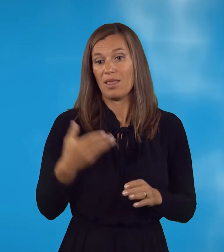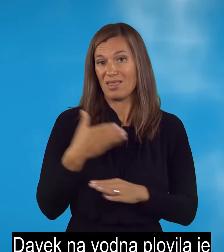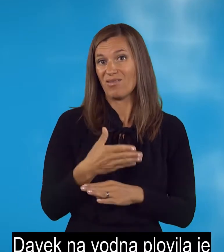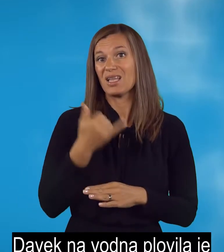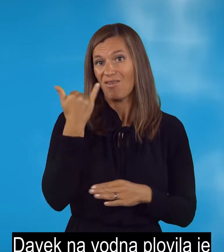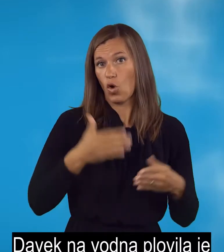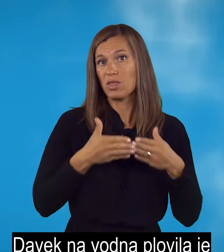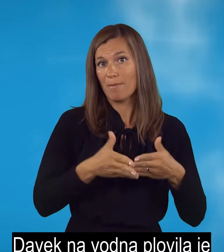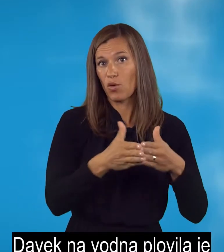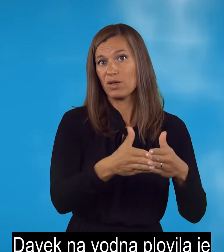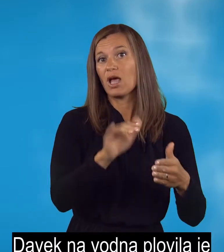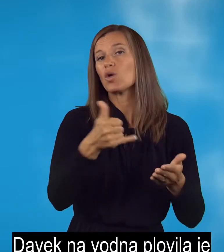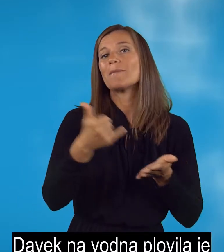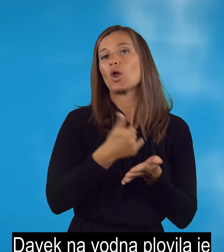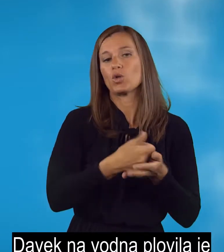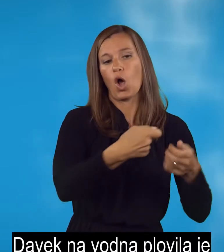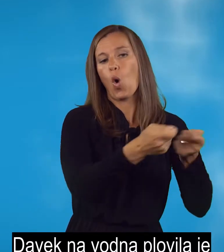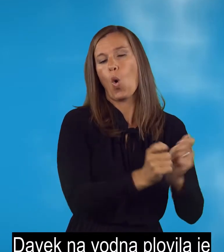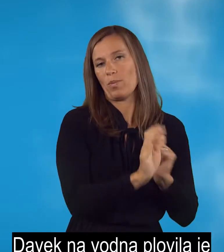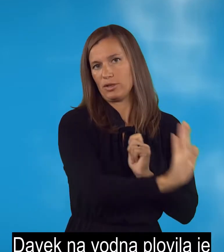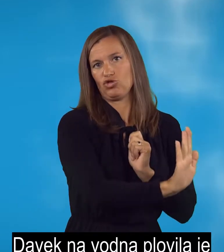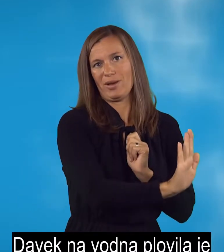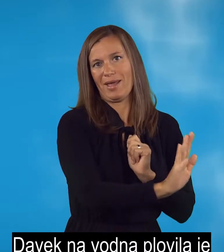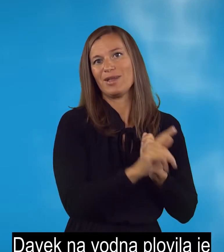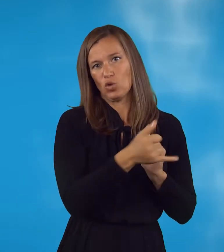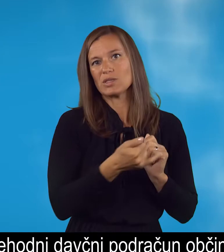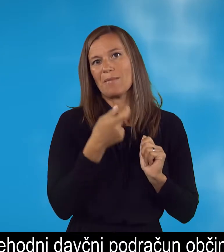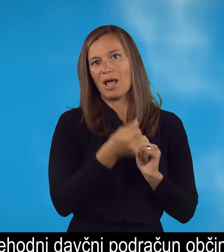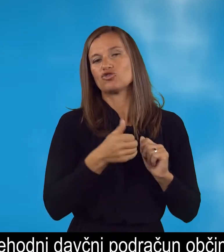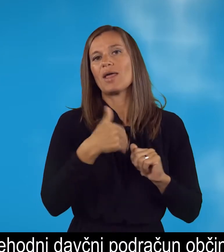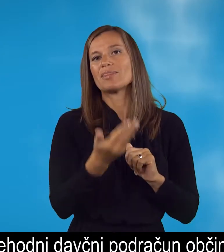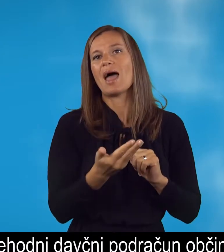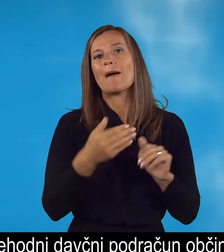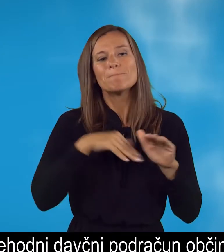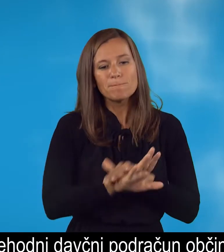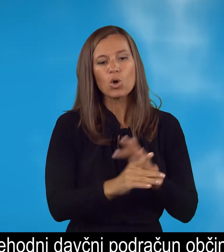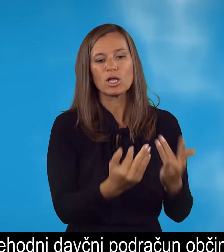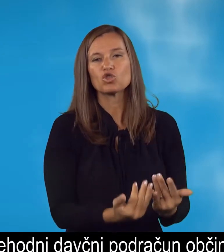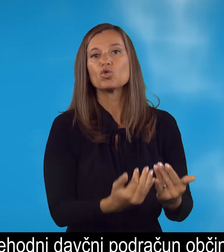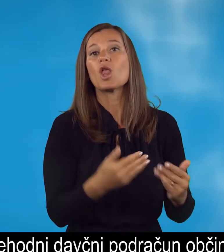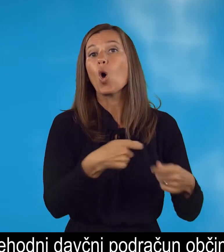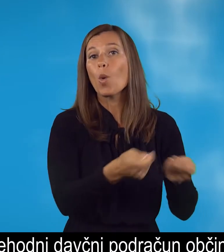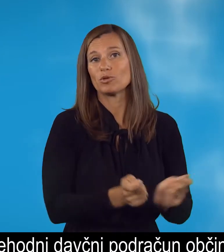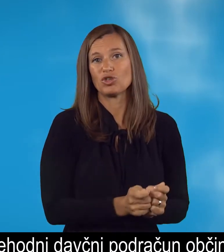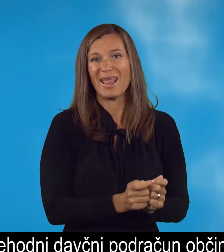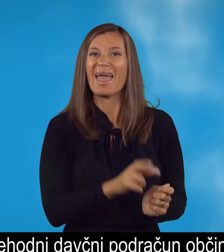Davek na vodna plovila je prihodek občine in se plača na prehodni davčni podračun občine, referenca